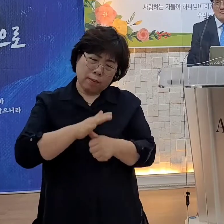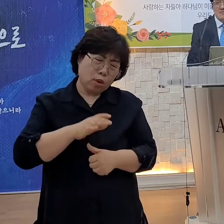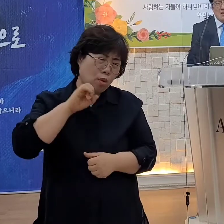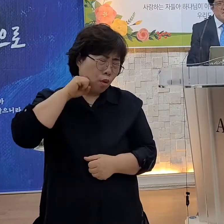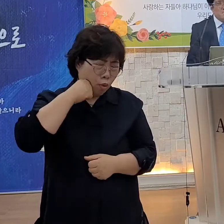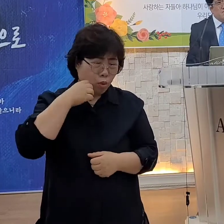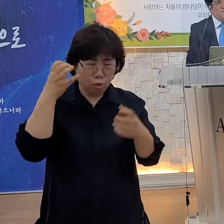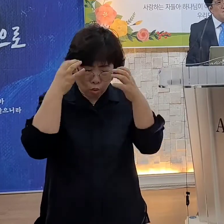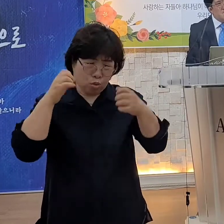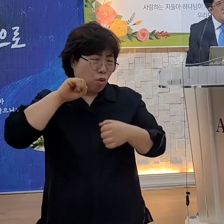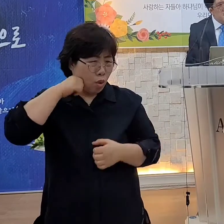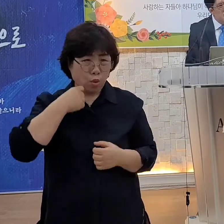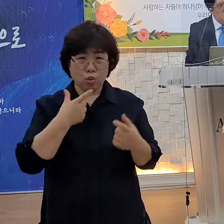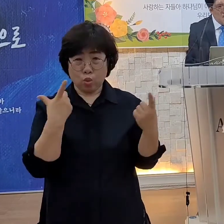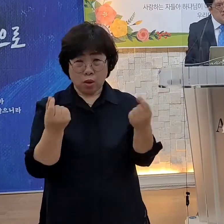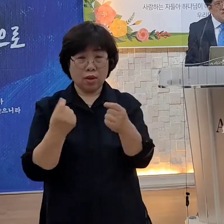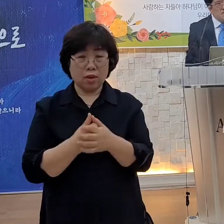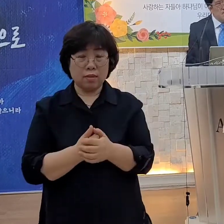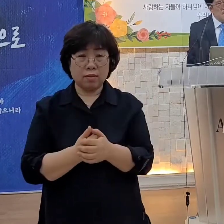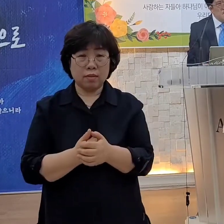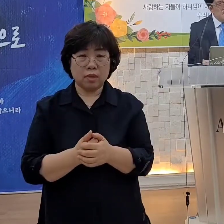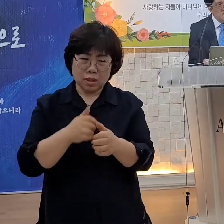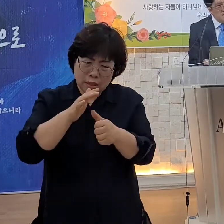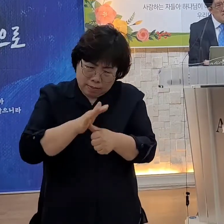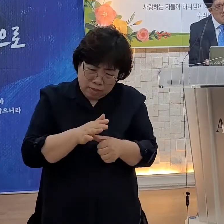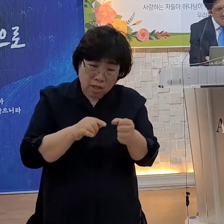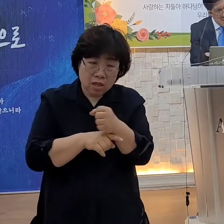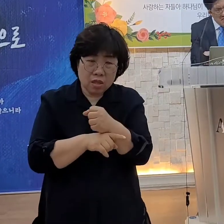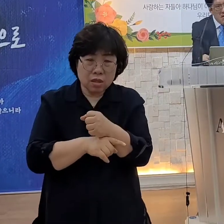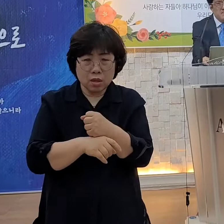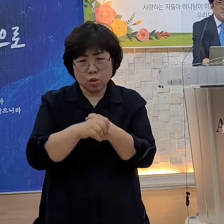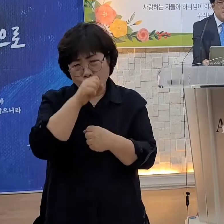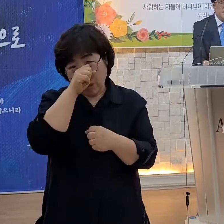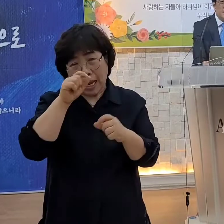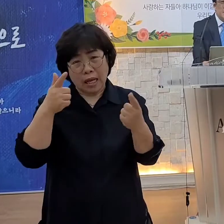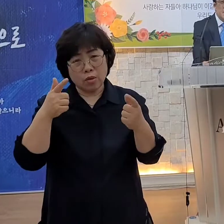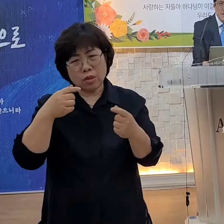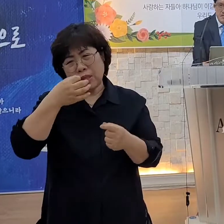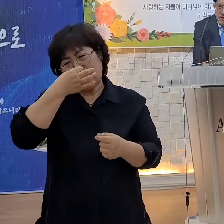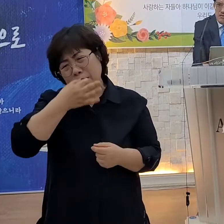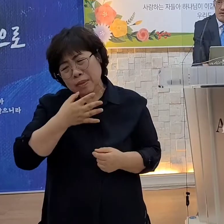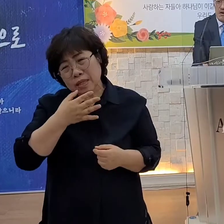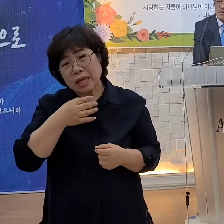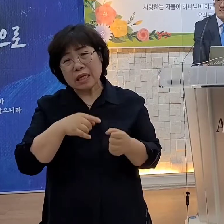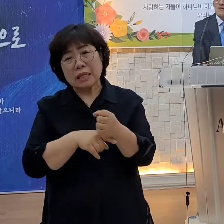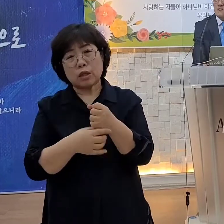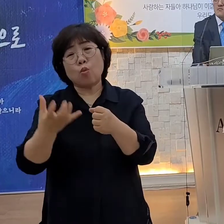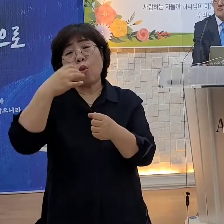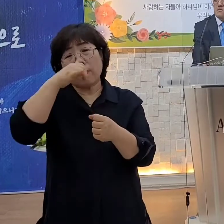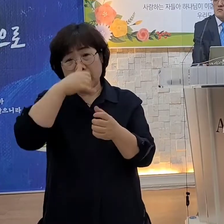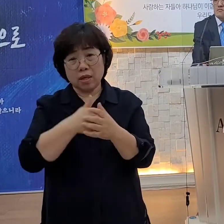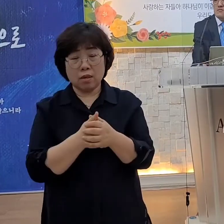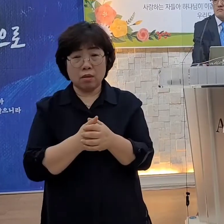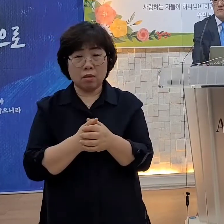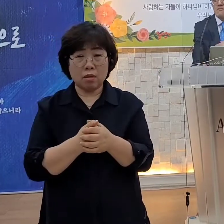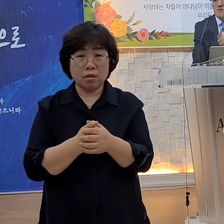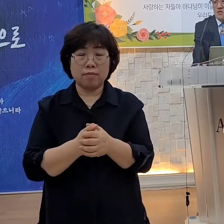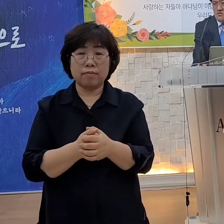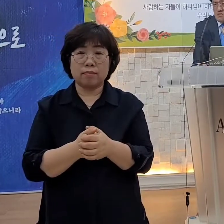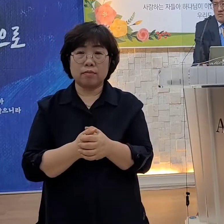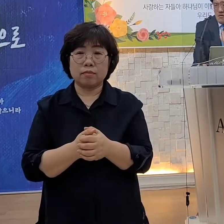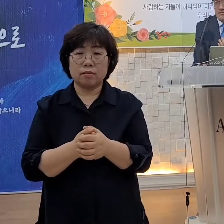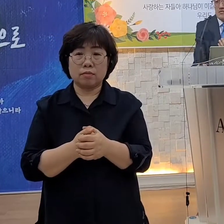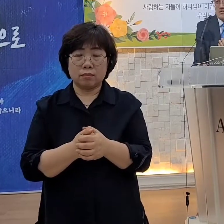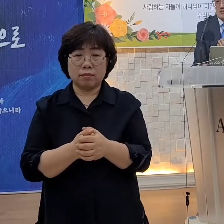이게 참는데 뭐 좋은데 참아요? 아니잖아요. 힘들고 어려운 거 참는 거. 이게 사랑이다. 이 말이에요. 그래서